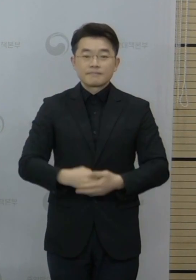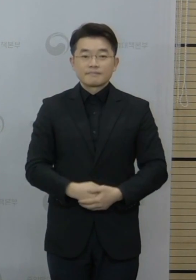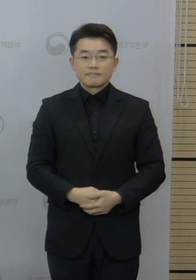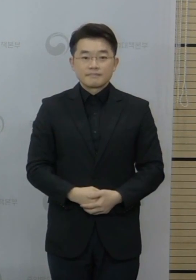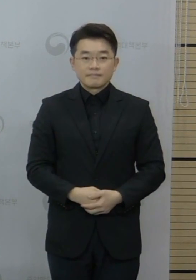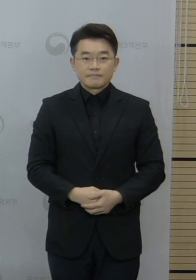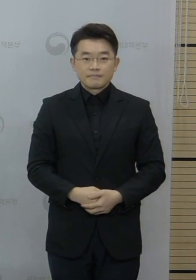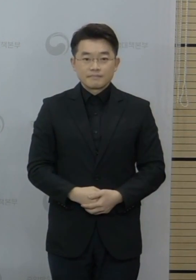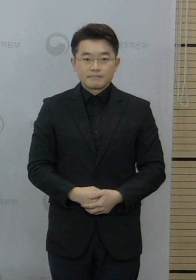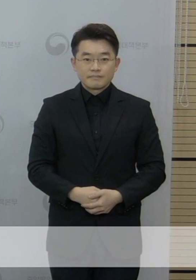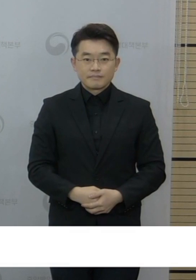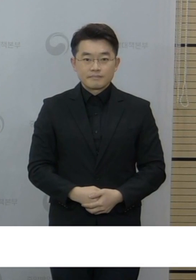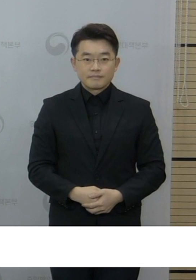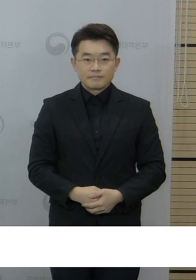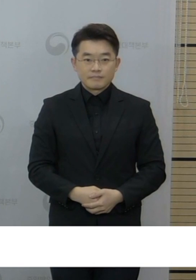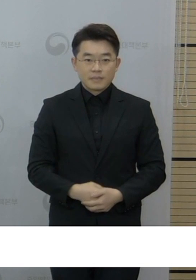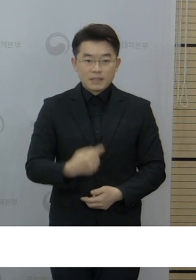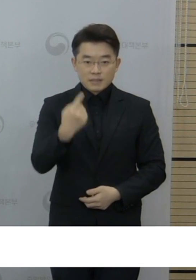현재는